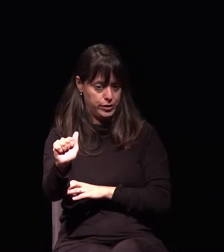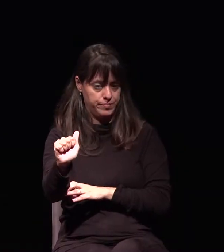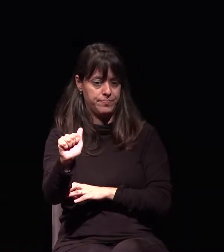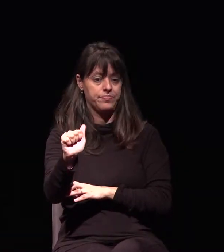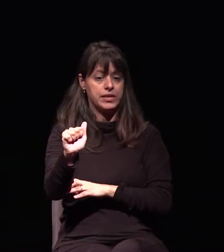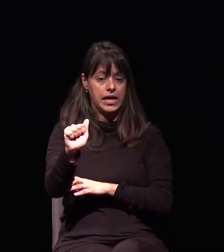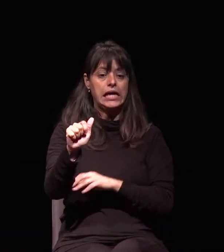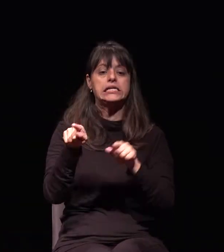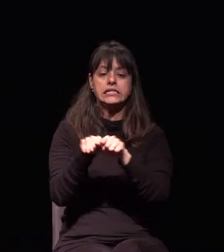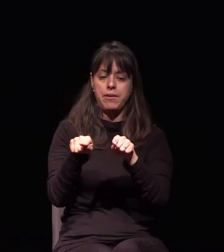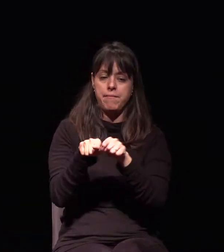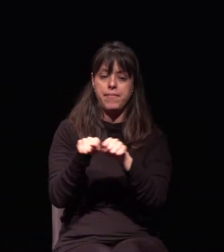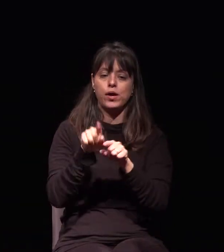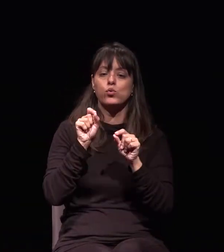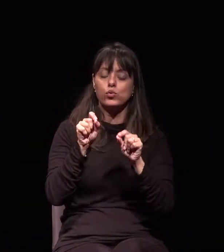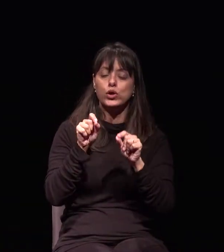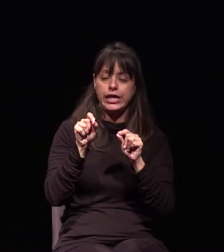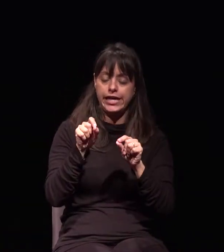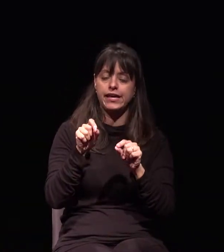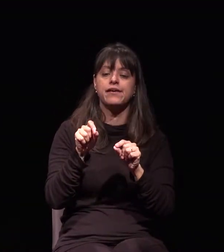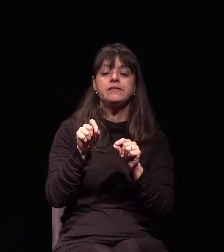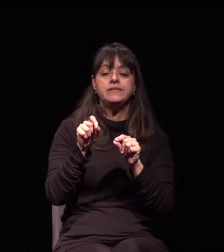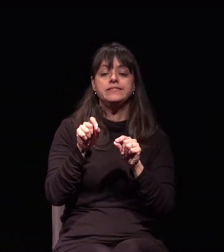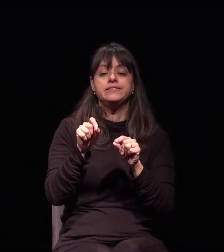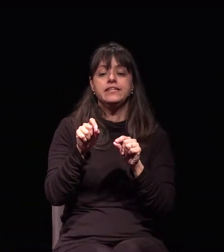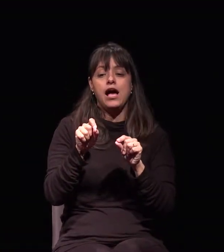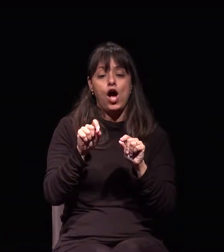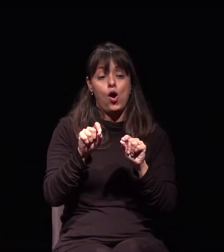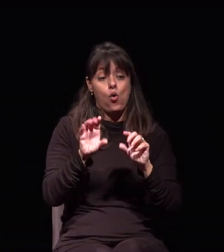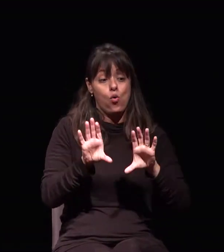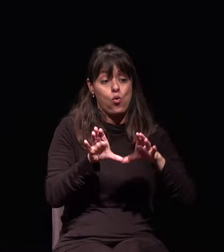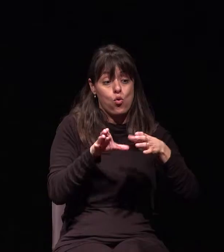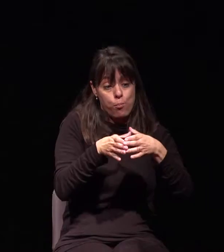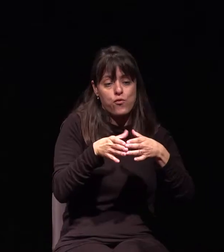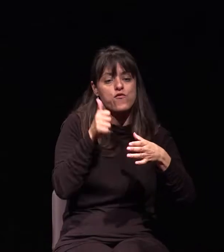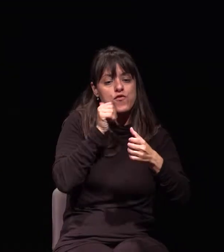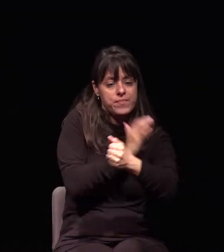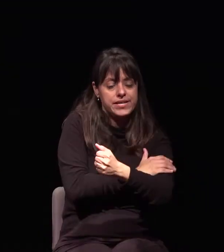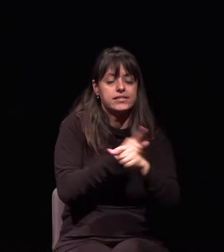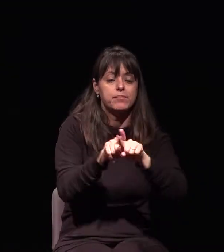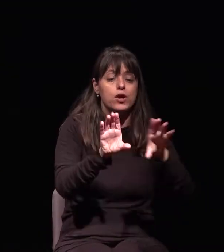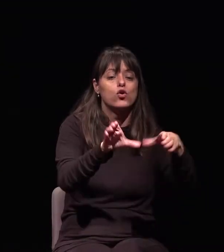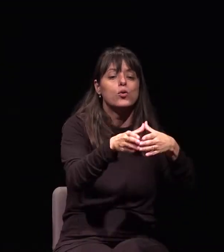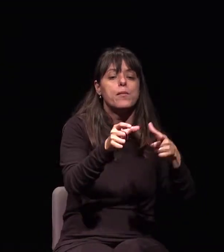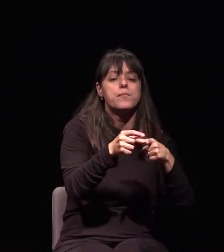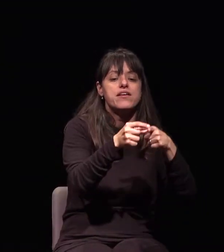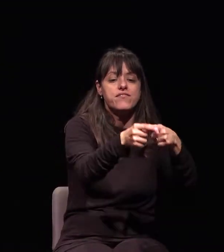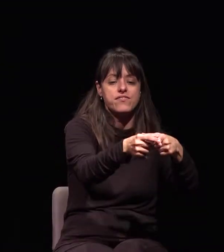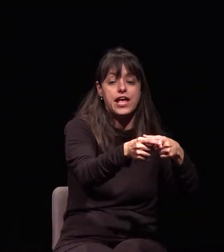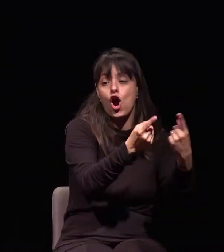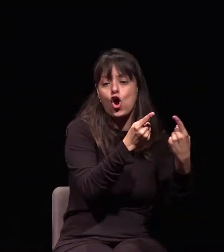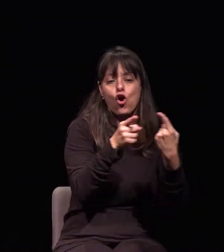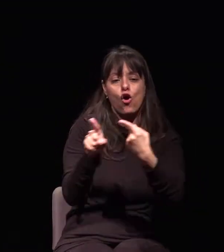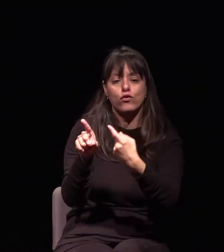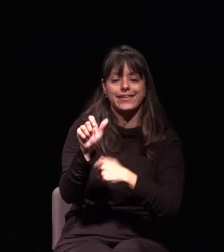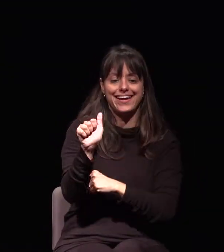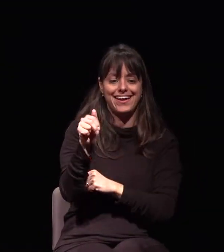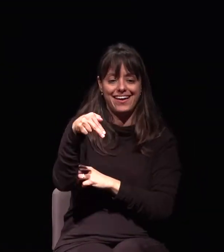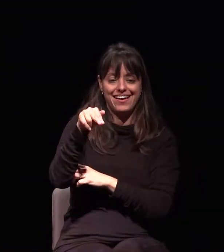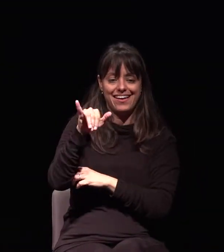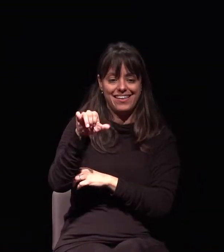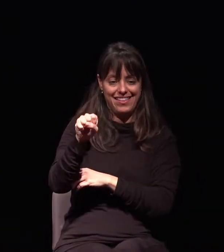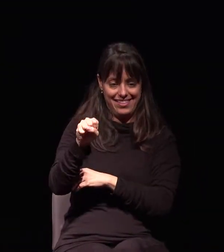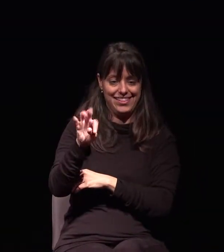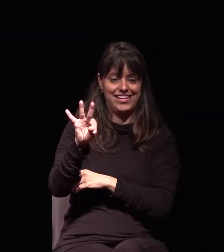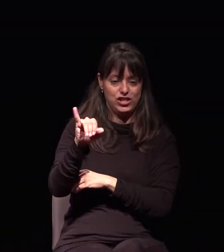feminista, e teve as mulheres da periferia que organizaram o movimento contra a carestia. Esses movimentos,